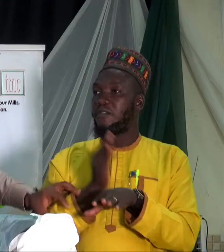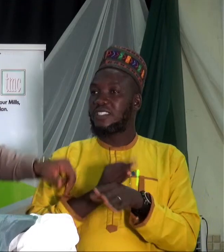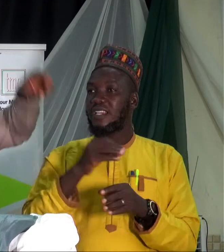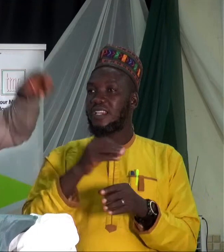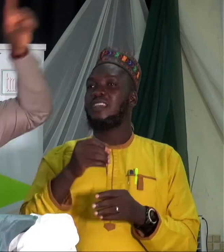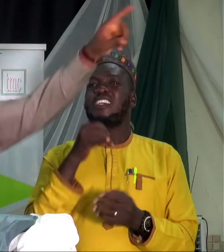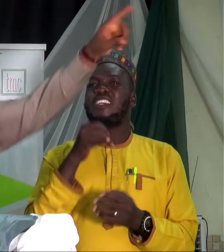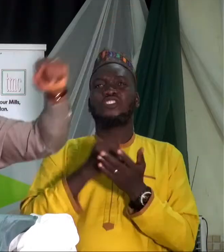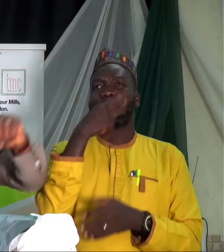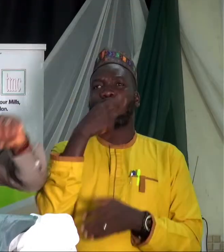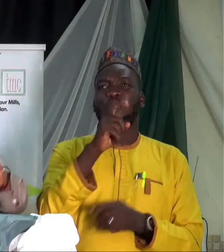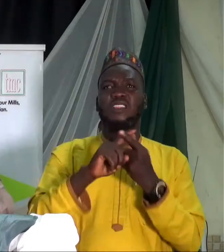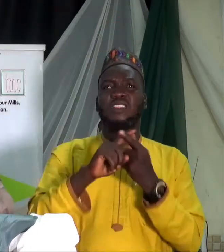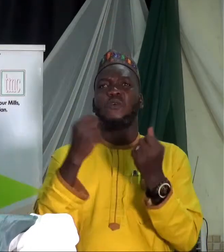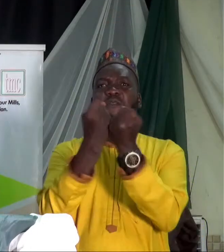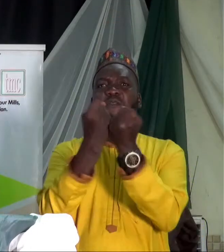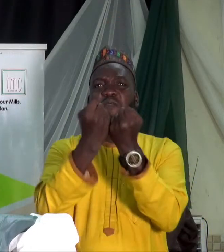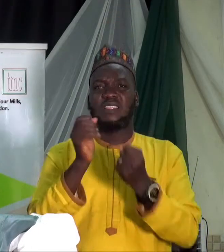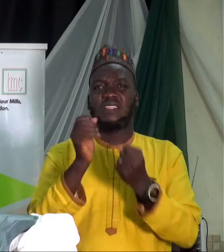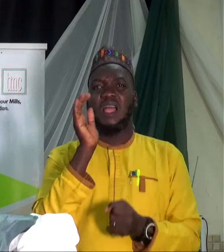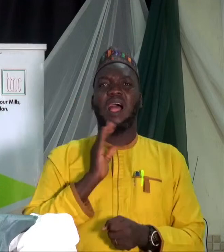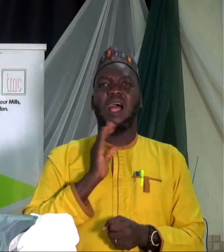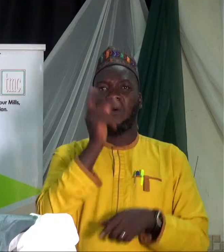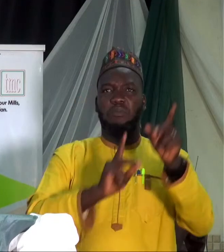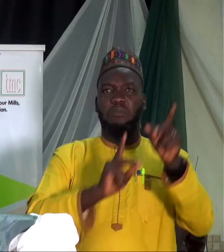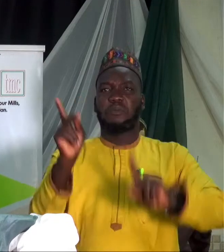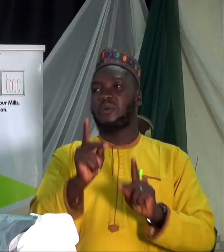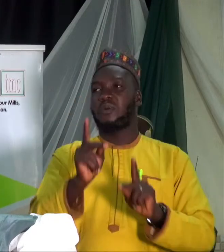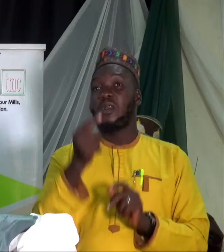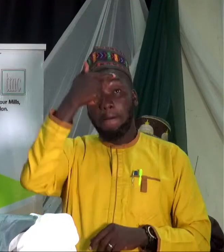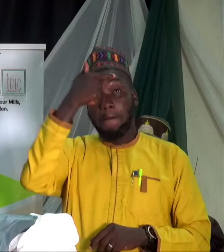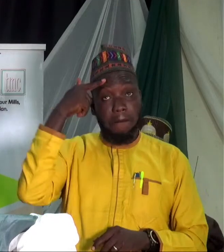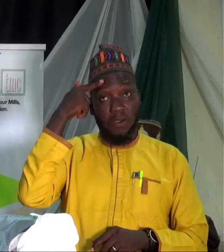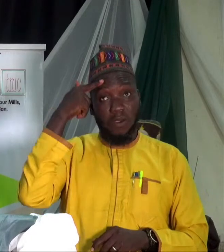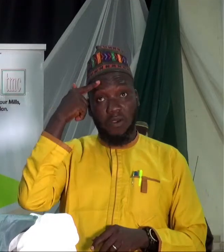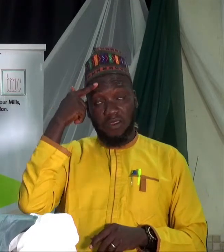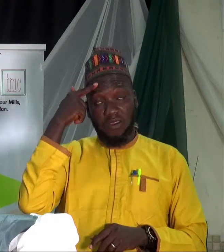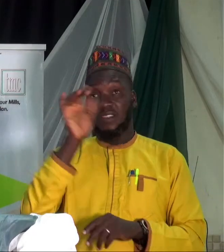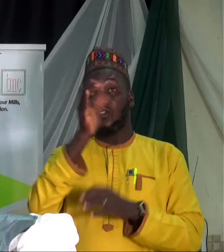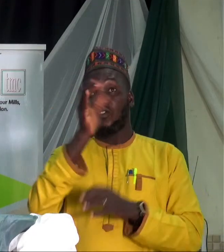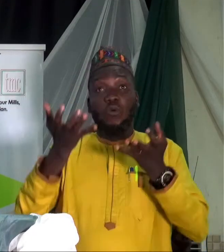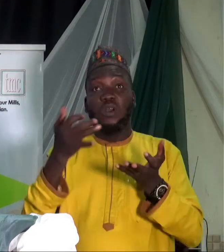máa gbógun tèèyàn tiwa ni nítorí àwọn ní plan tiwọn